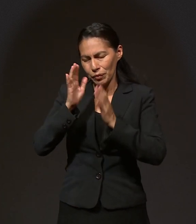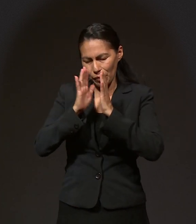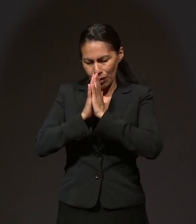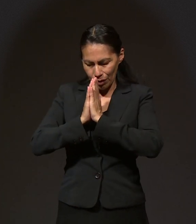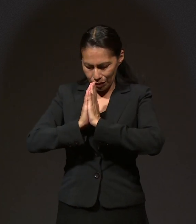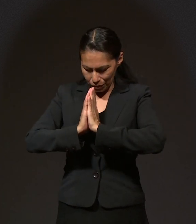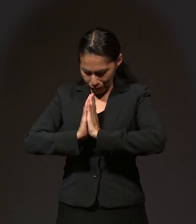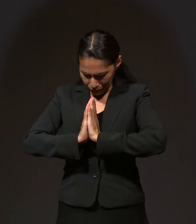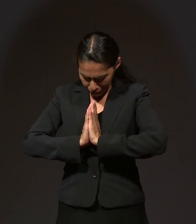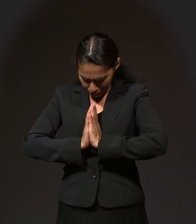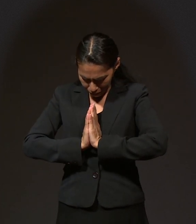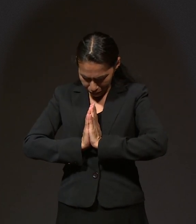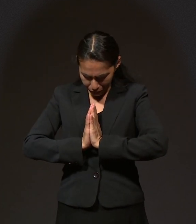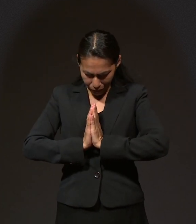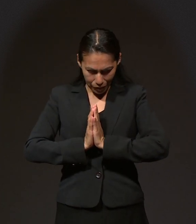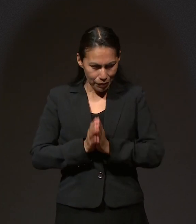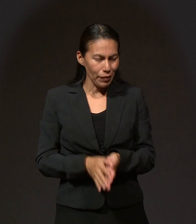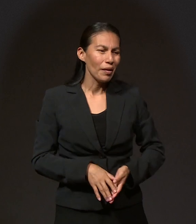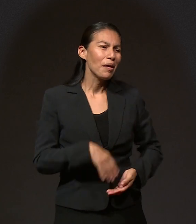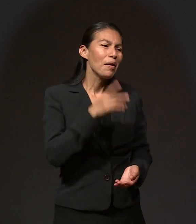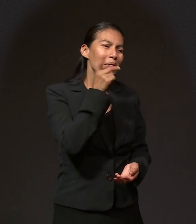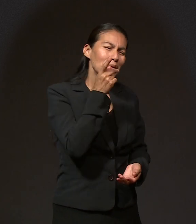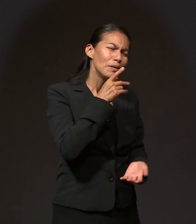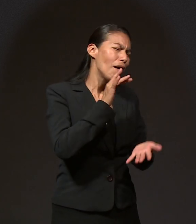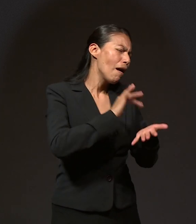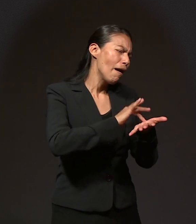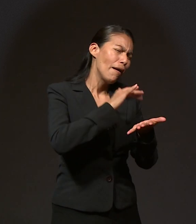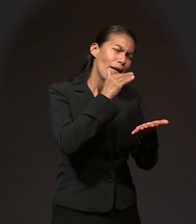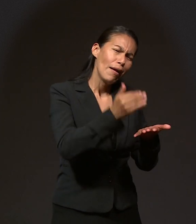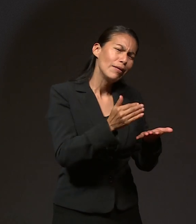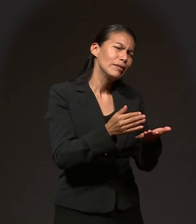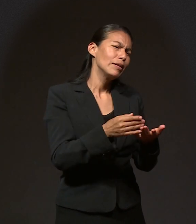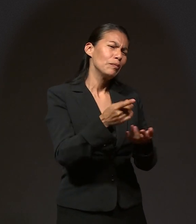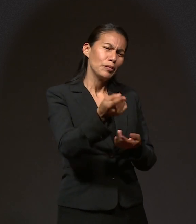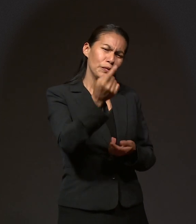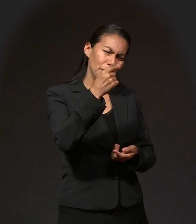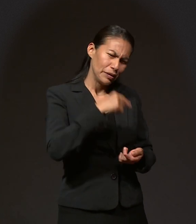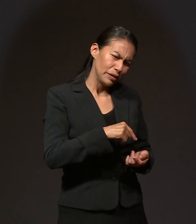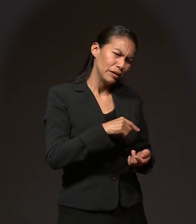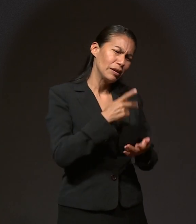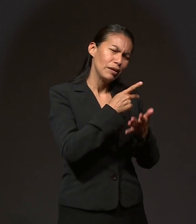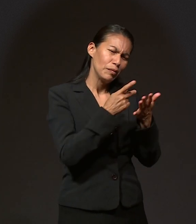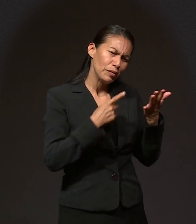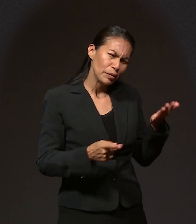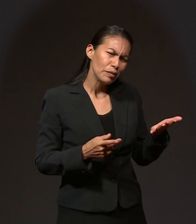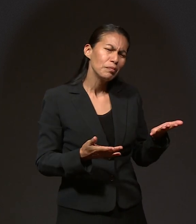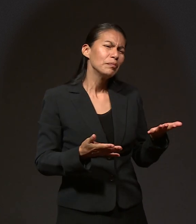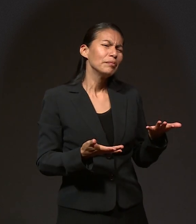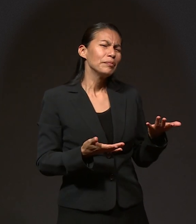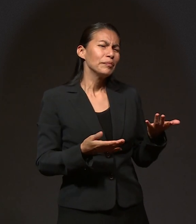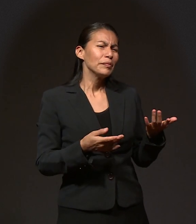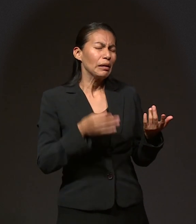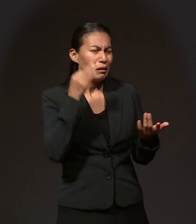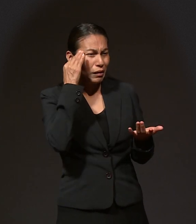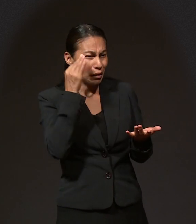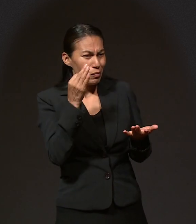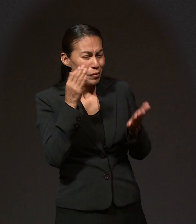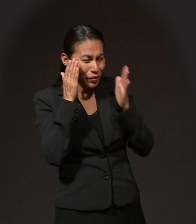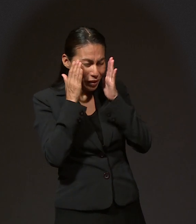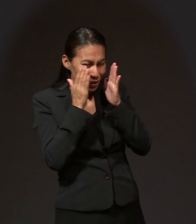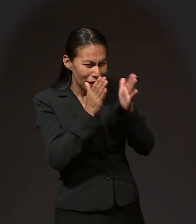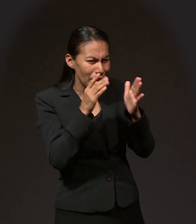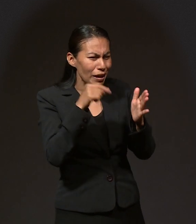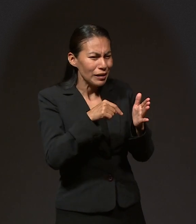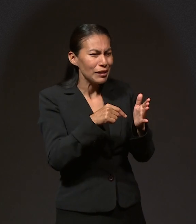Amén. Pastor, muchísimas gracias por estar en este programa, por tomar tiempo y venir a compartir